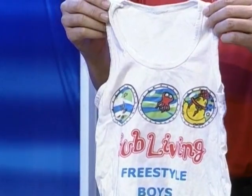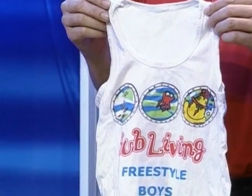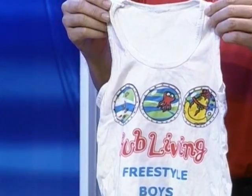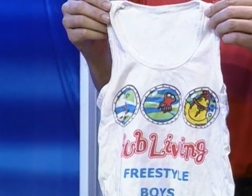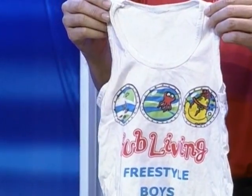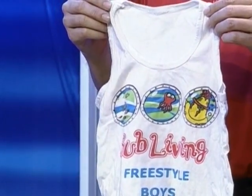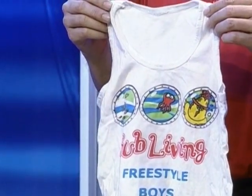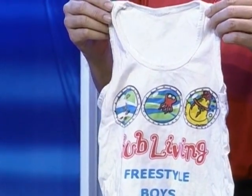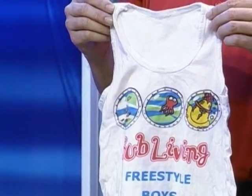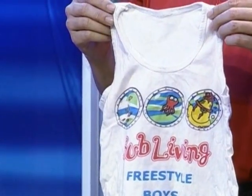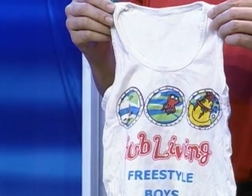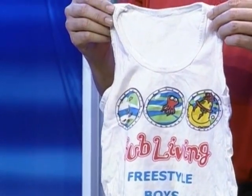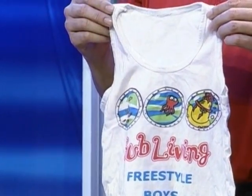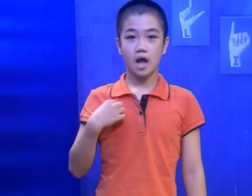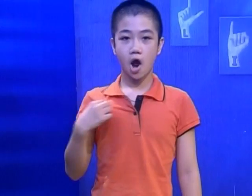Đây là áo gì nhỉ?